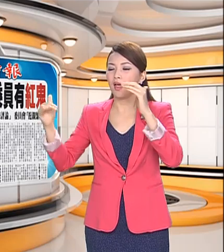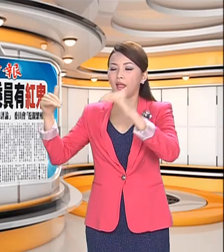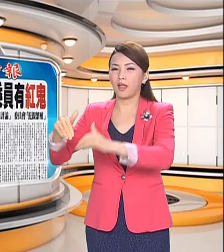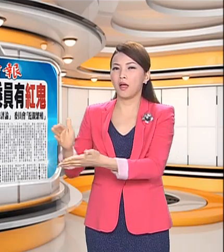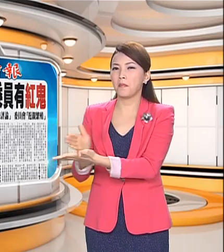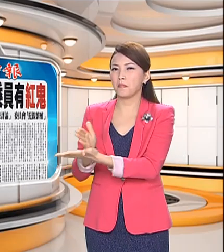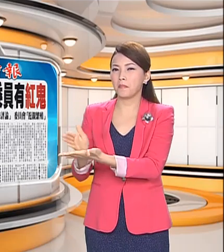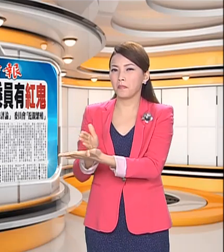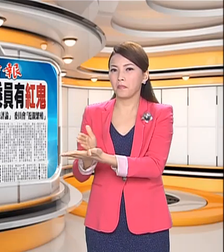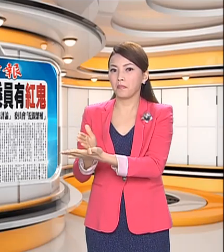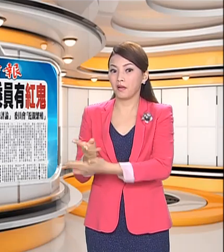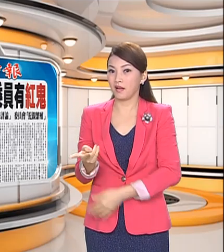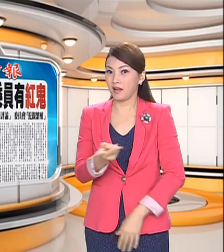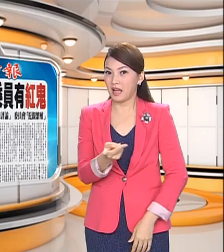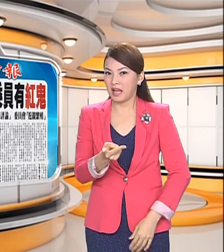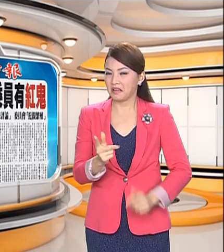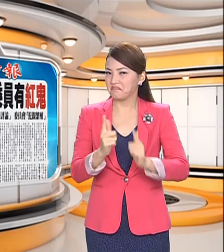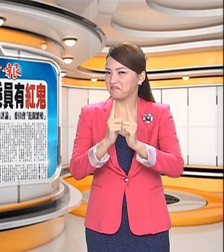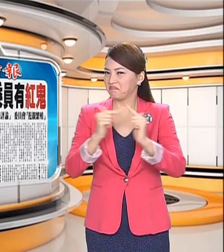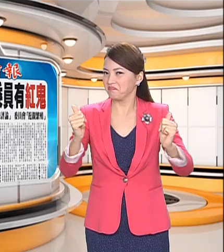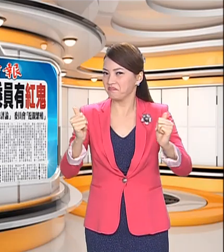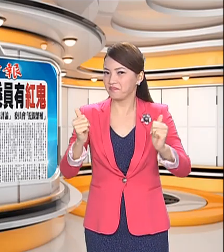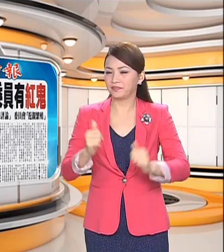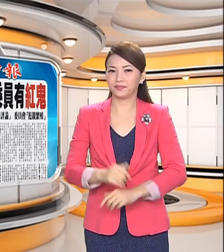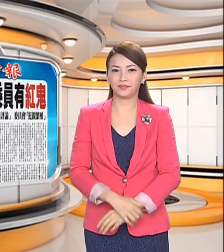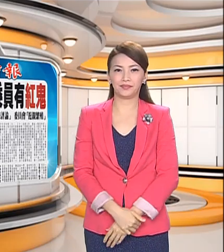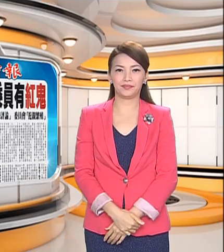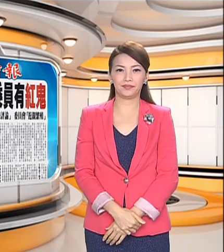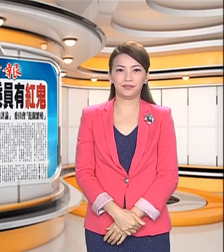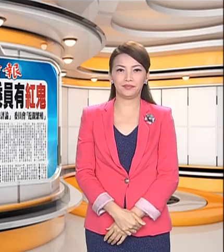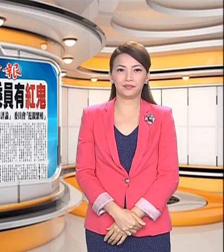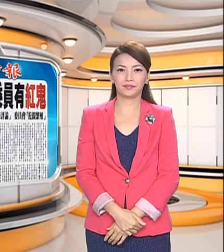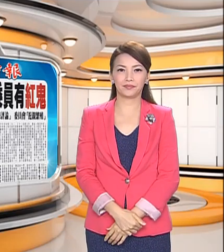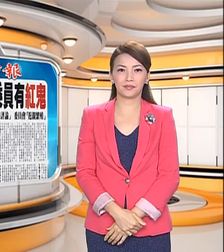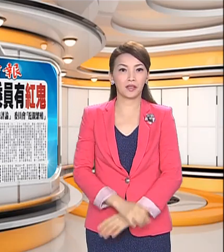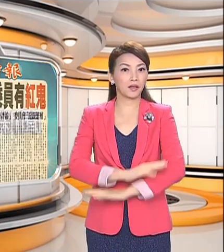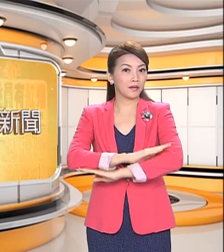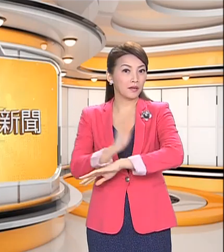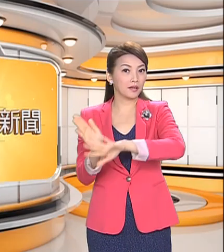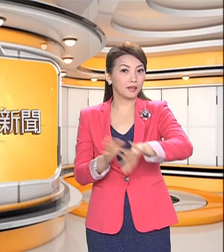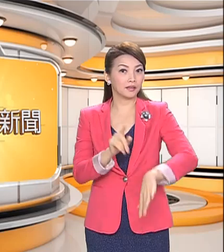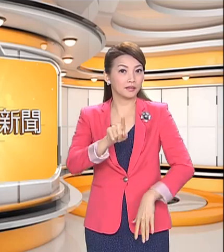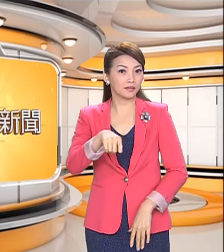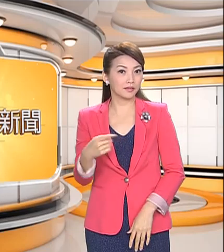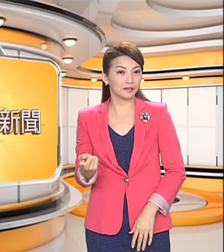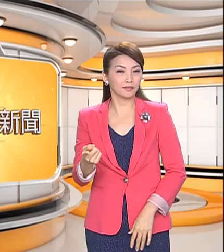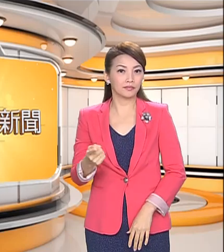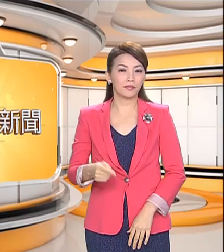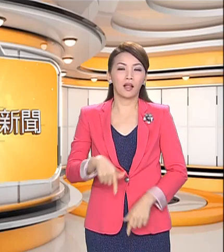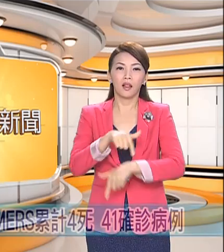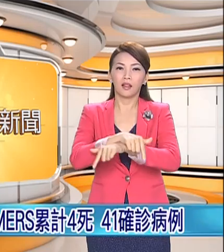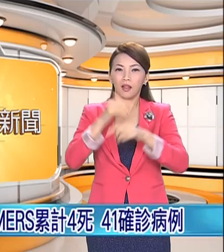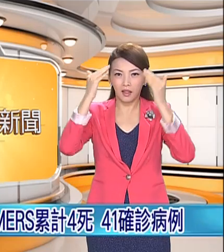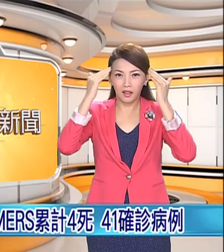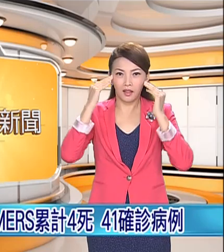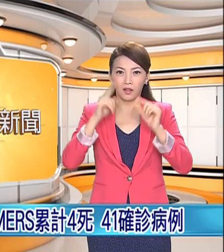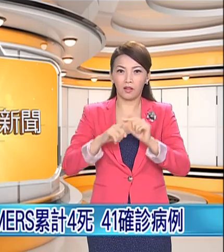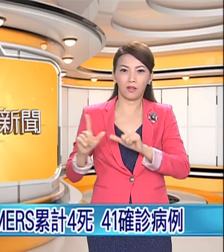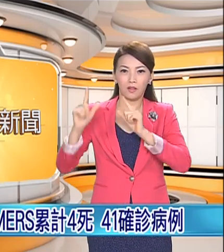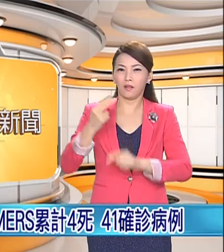关系密切。而了解完了三大报的头条， 继续再来关心，南韩 MERS 疫